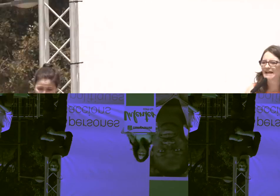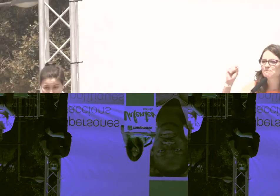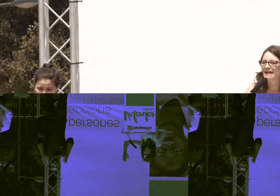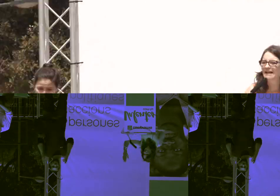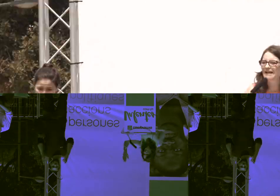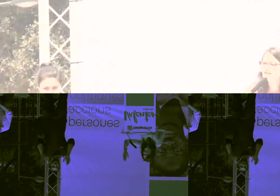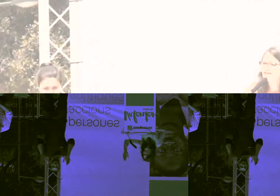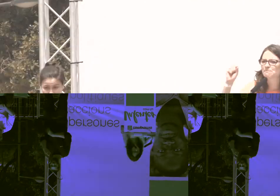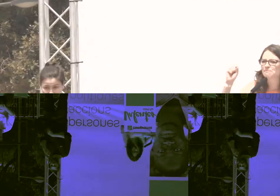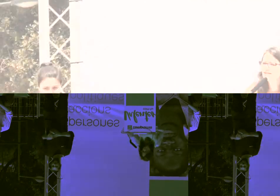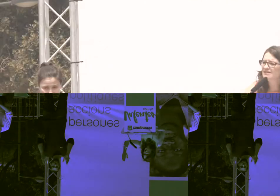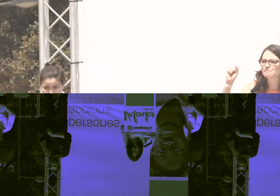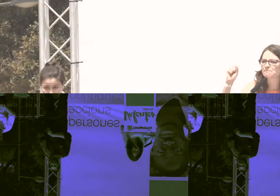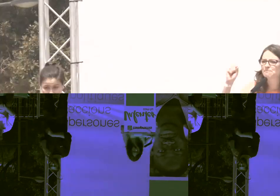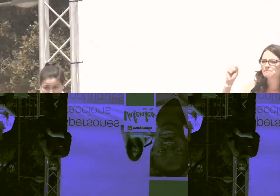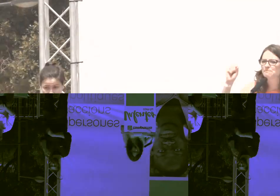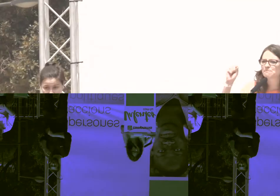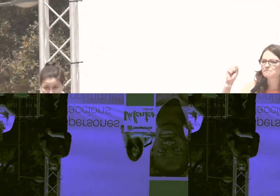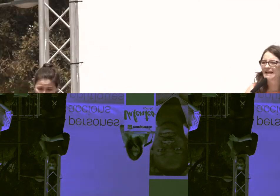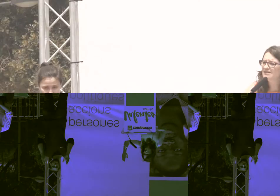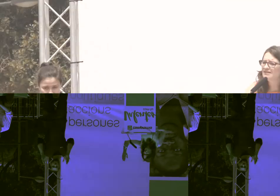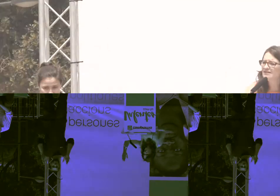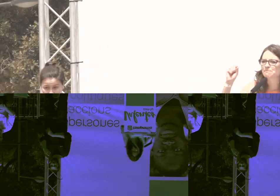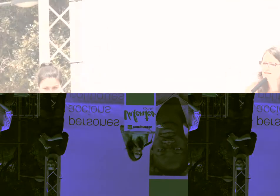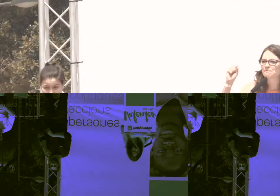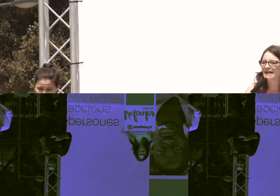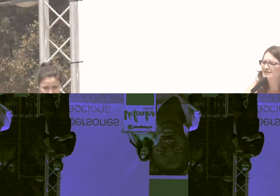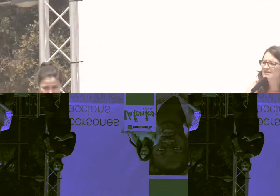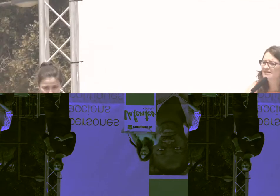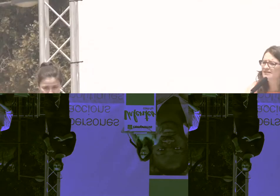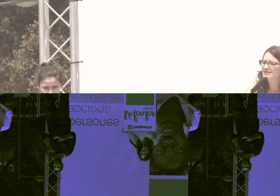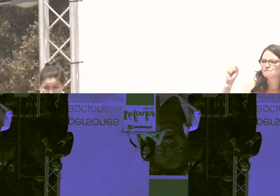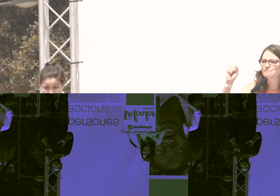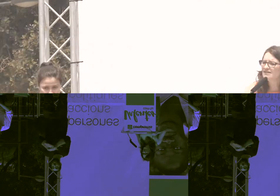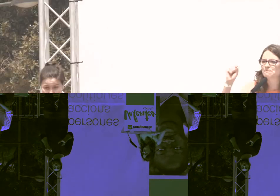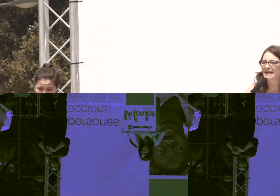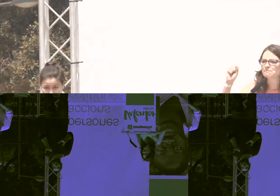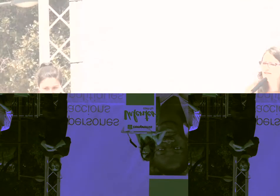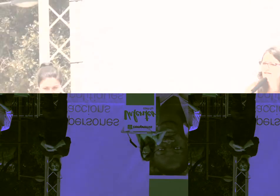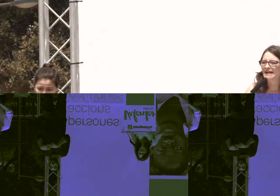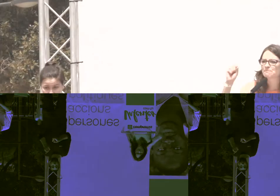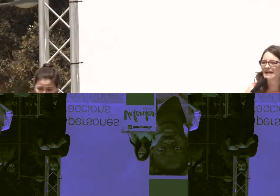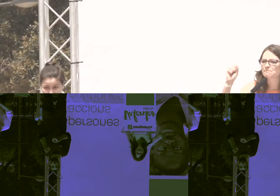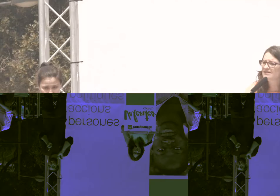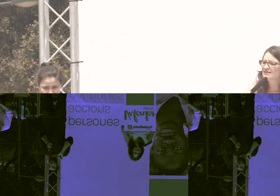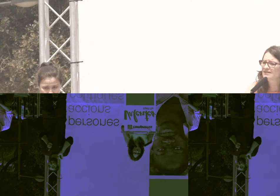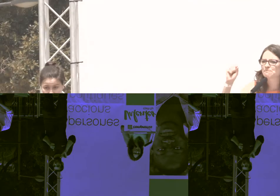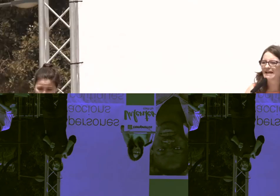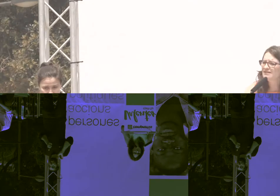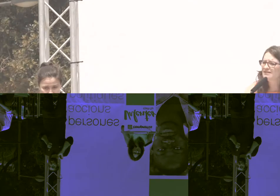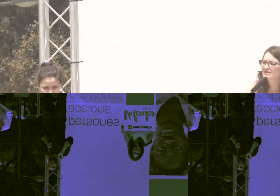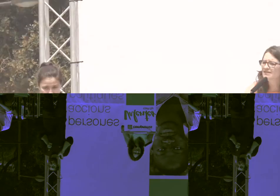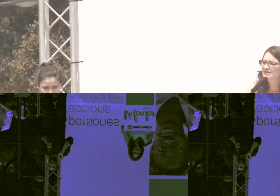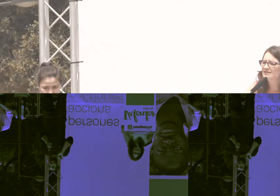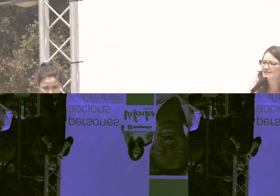En 2015 teníem un govern submís al govern central, no sé si recordeu aquella famosa frase del